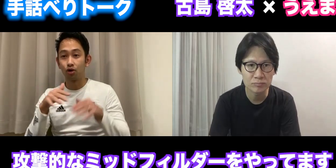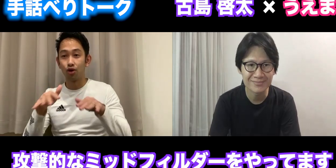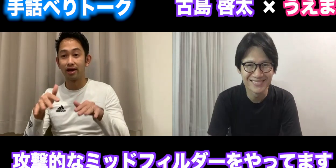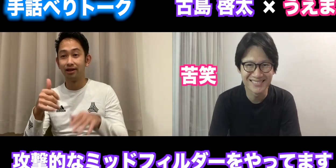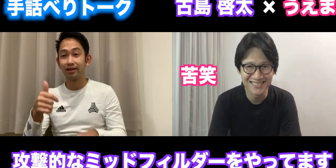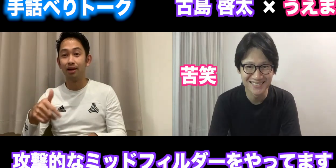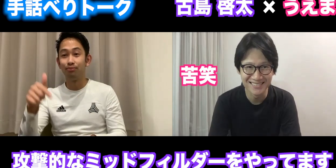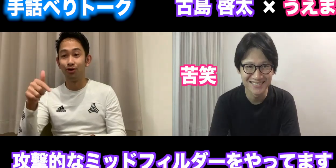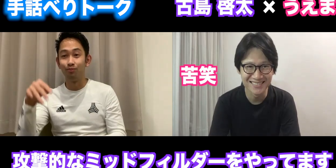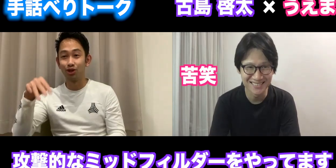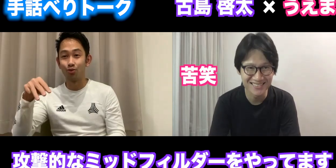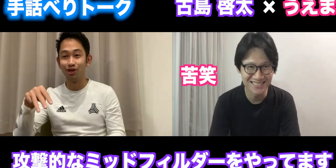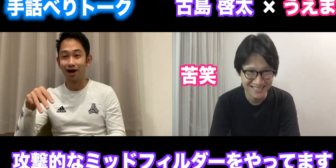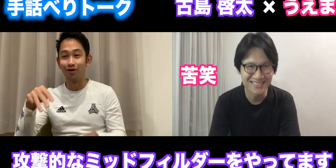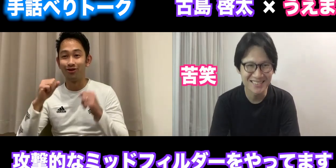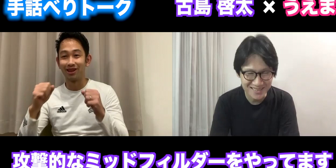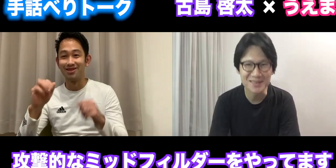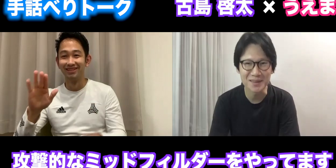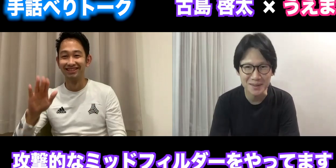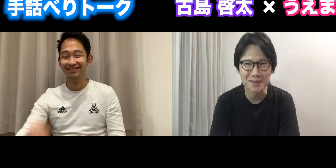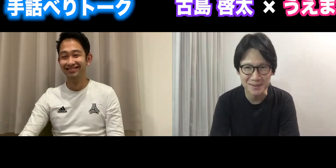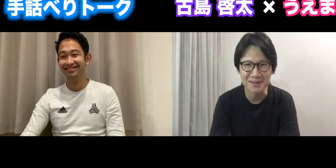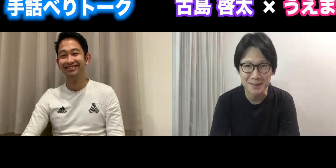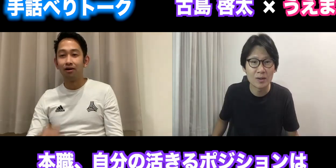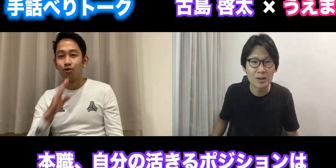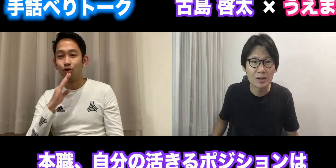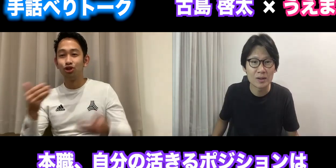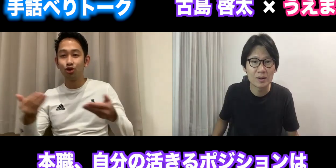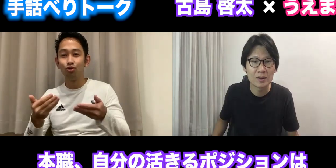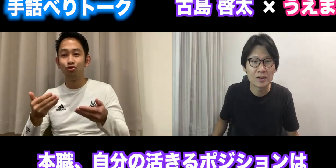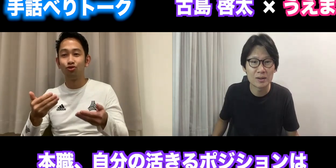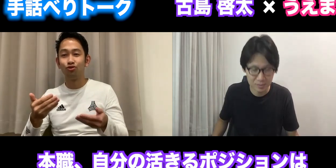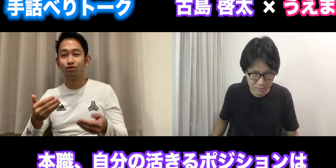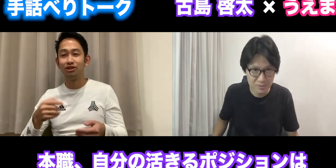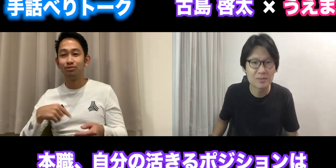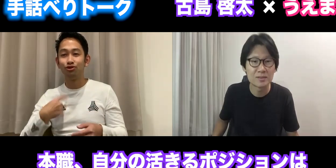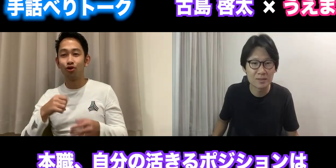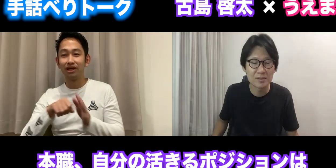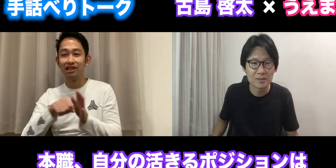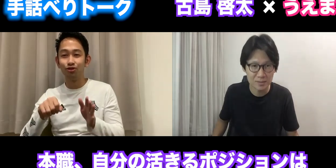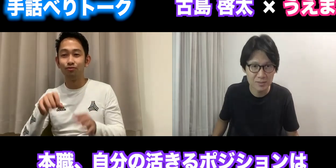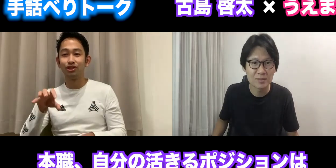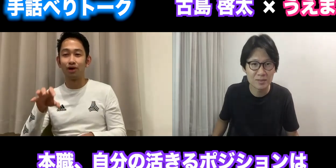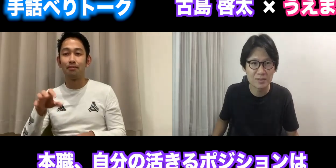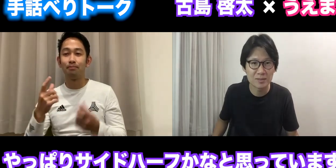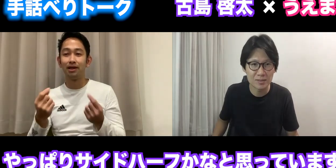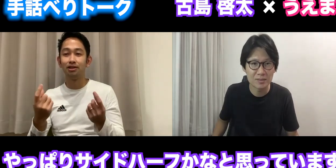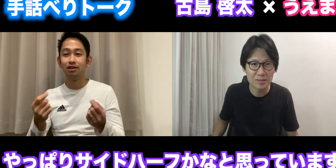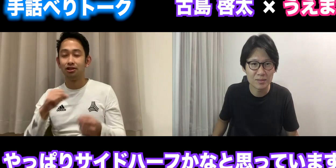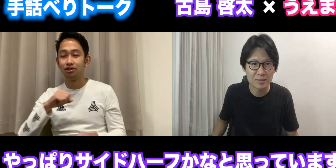いできタイプのウィットビルダーをやっています音色自分がを生きる場所はやっぱり大